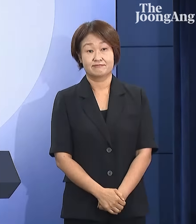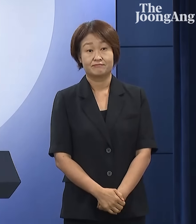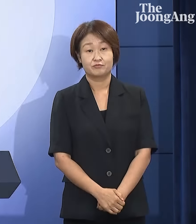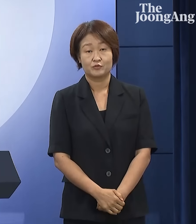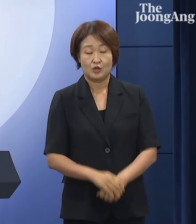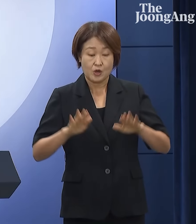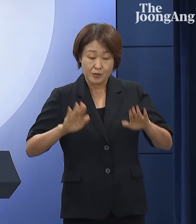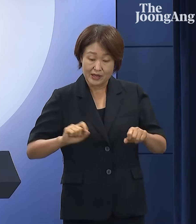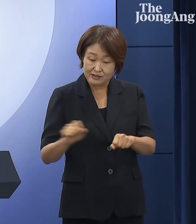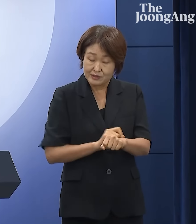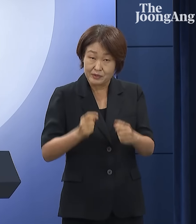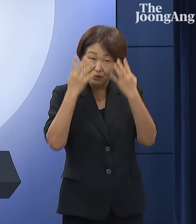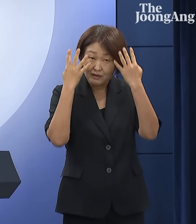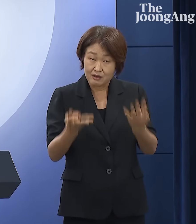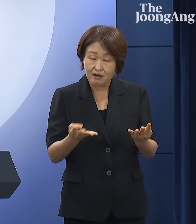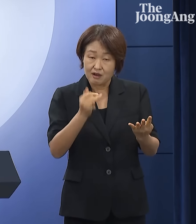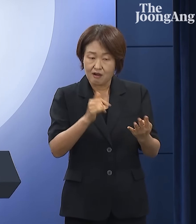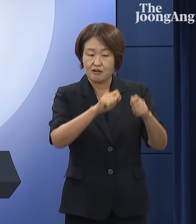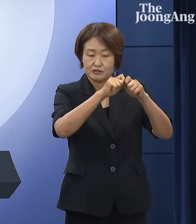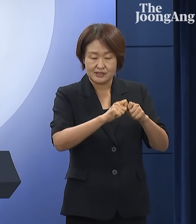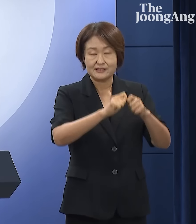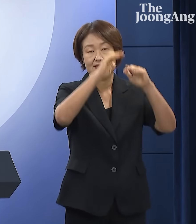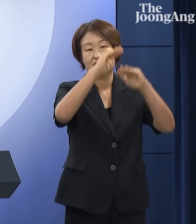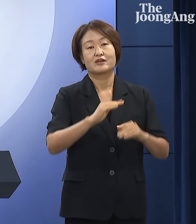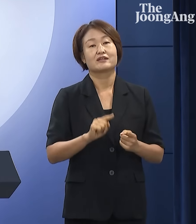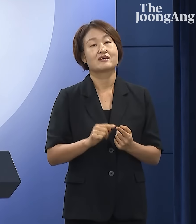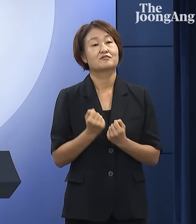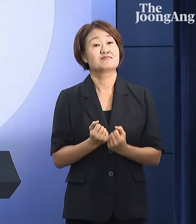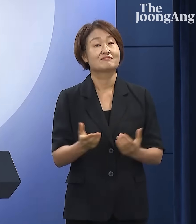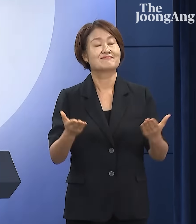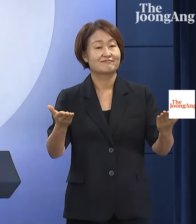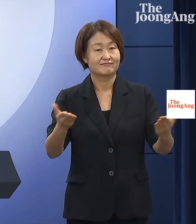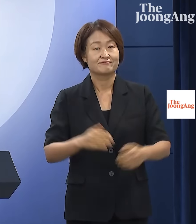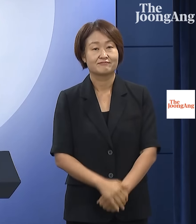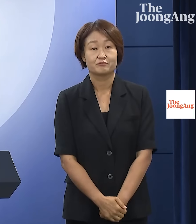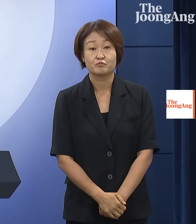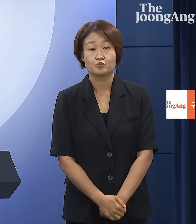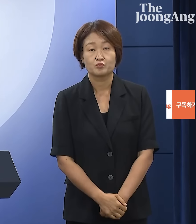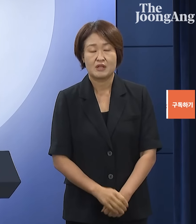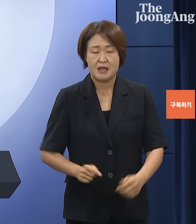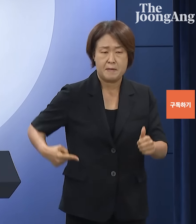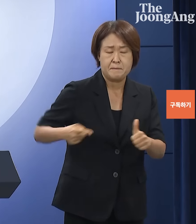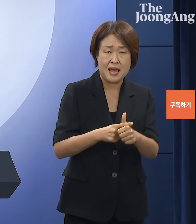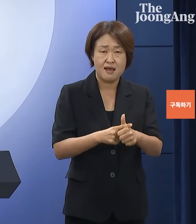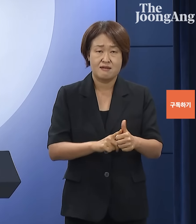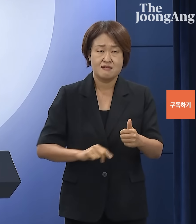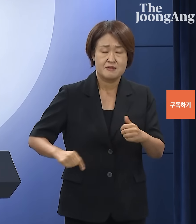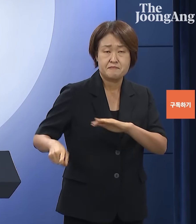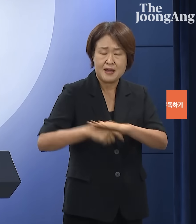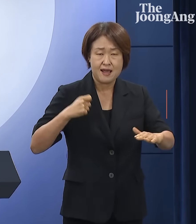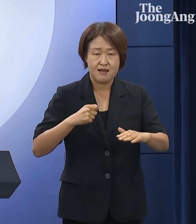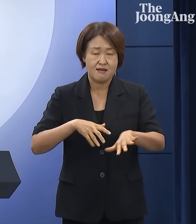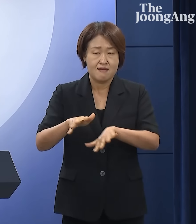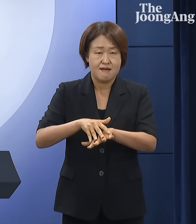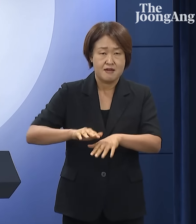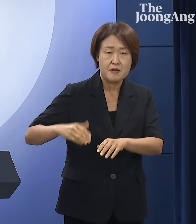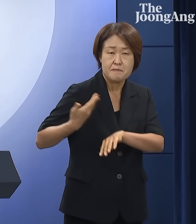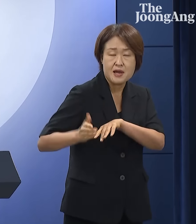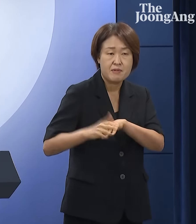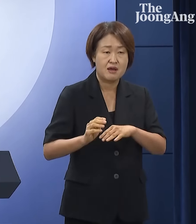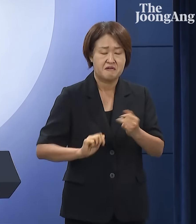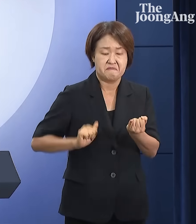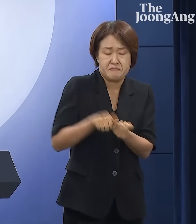이번 특별사면의 구체적인 내용을 말씀드리겠습니다. 먼저 살인, 강도, 조직폭력, 성폭력